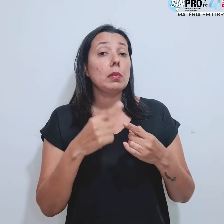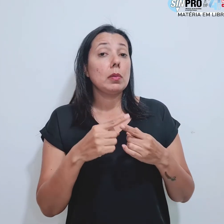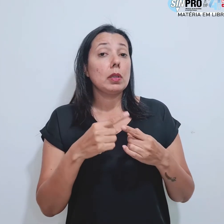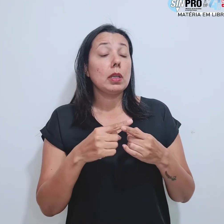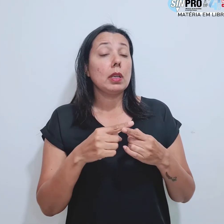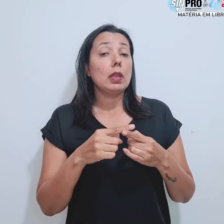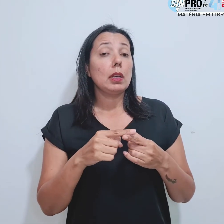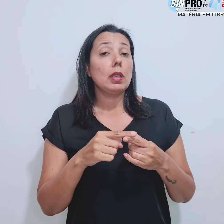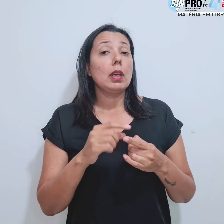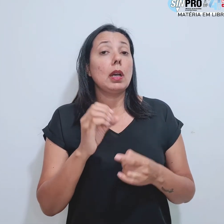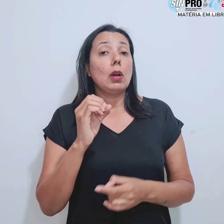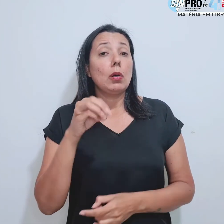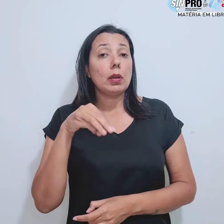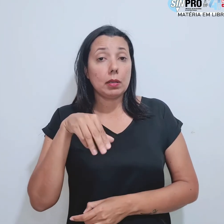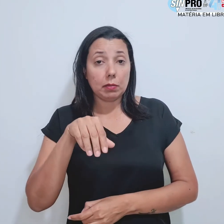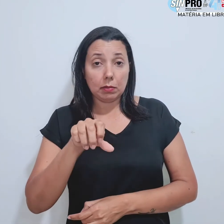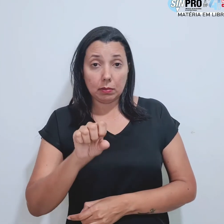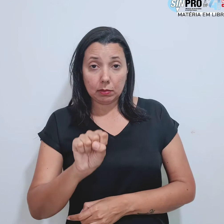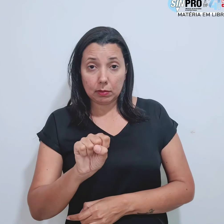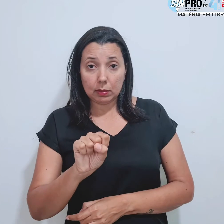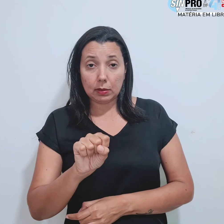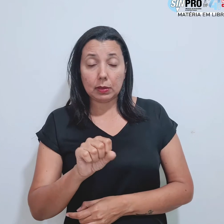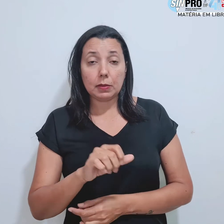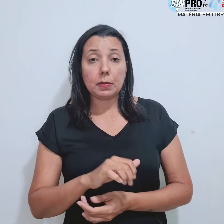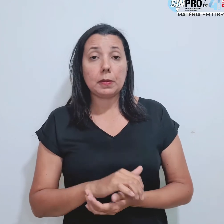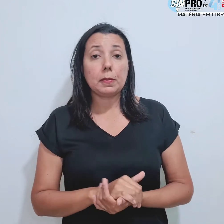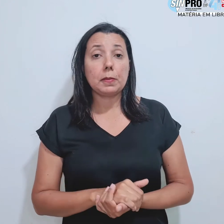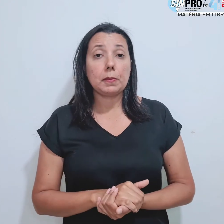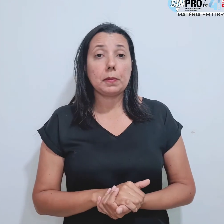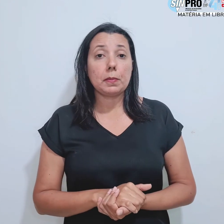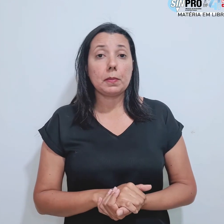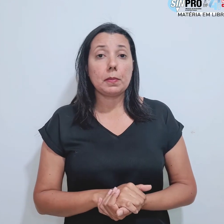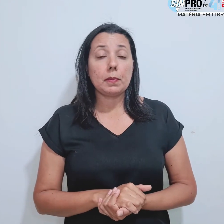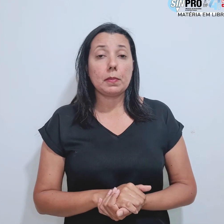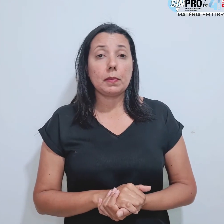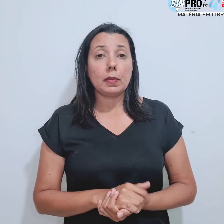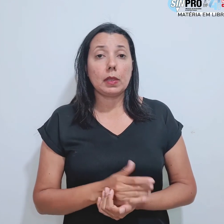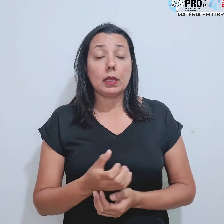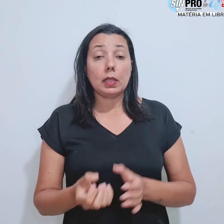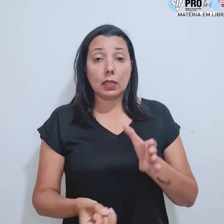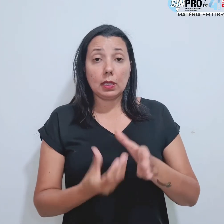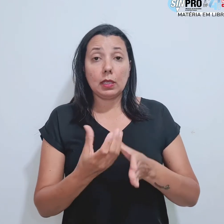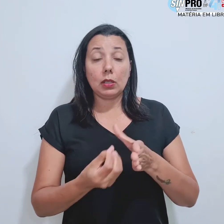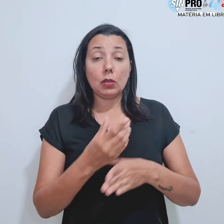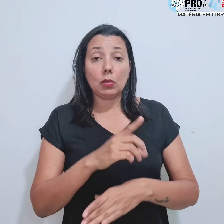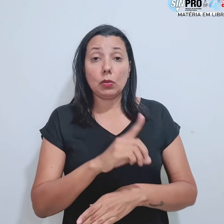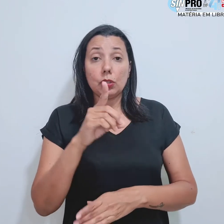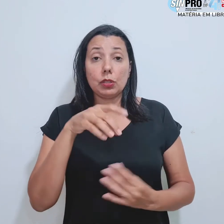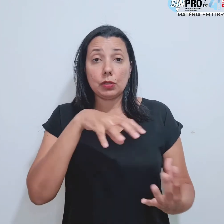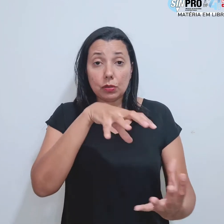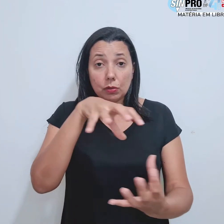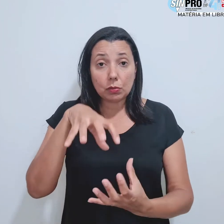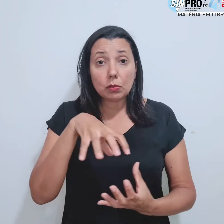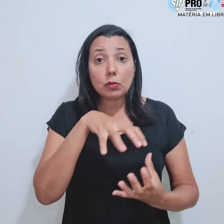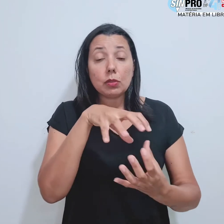a Organização Mundial de Saúde, OMS, que criou o Dia Mundial